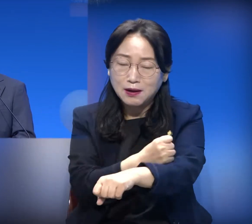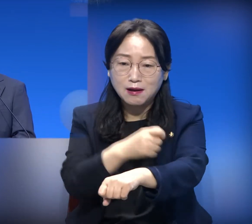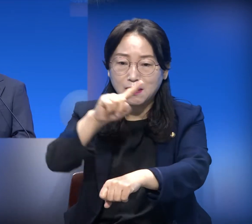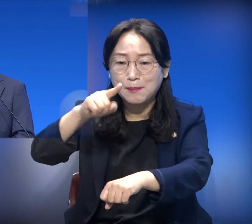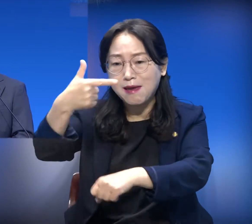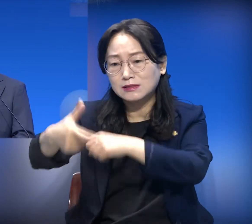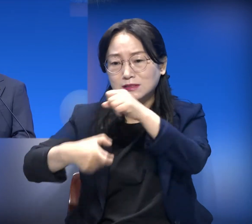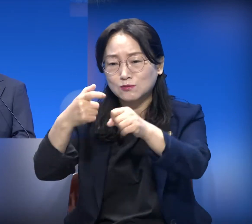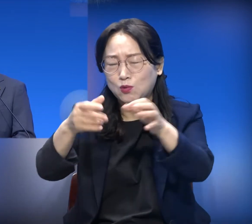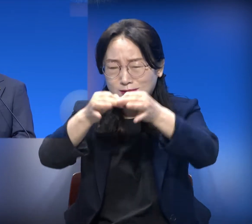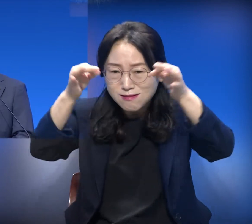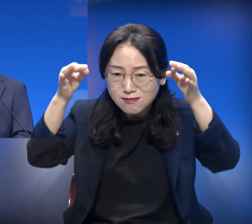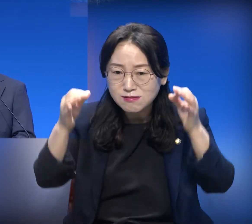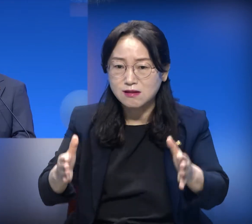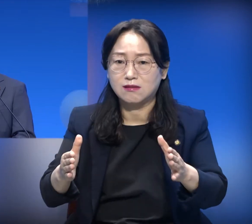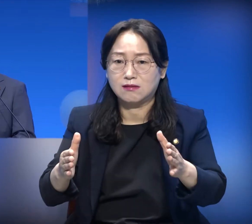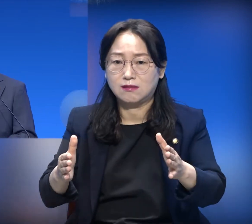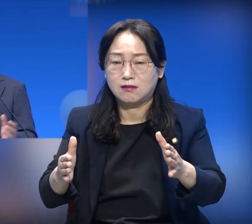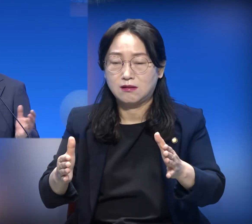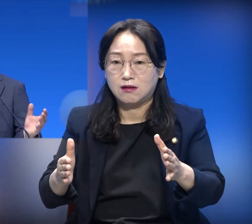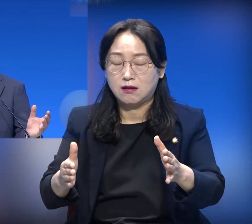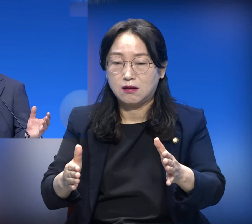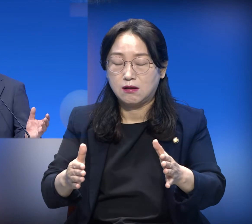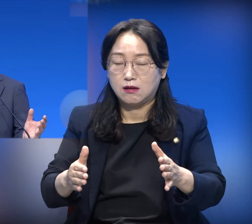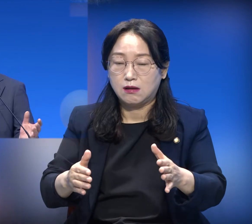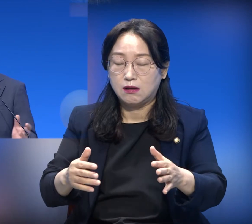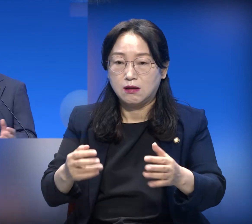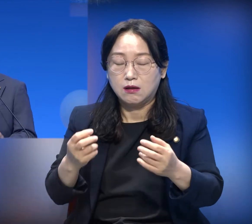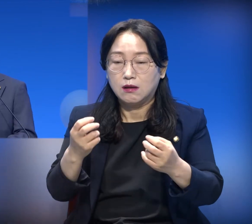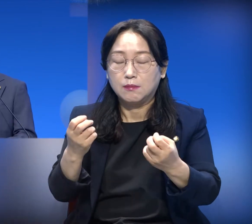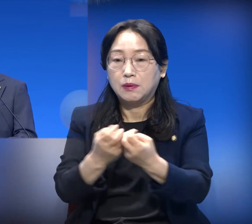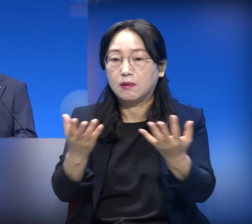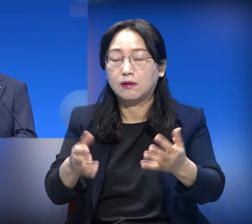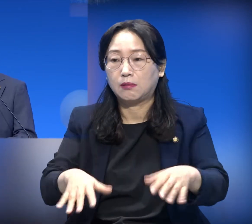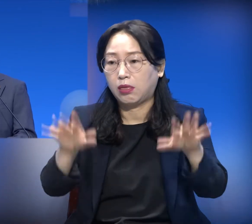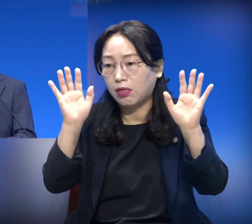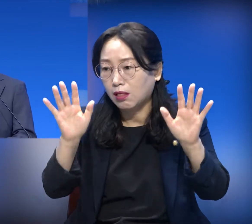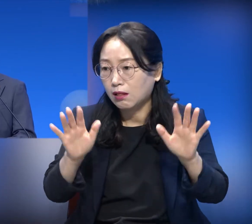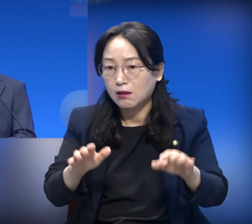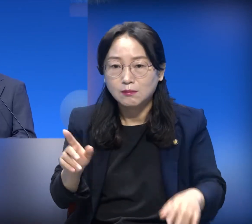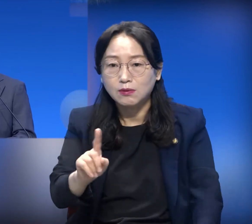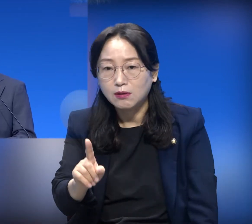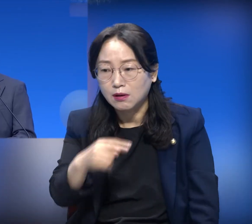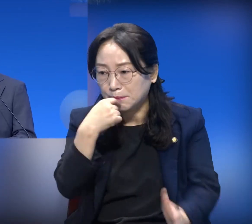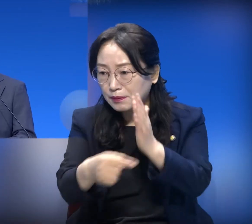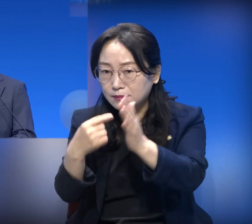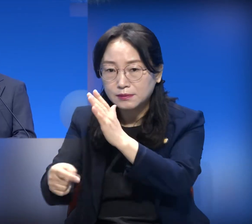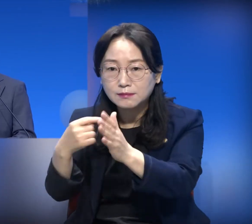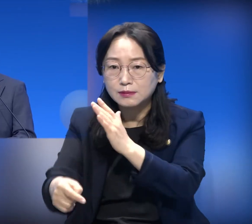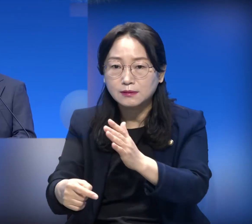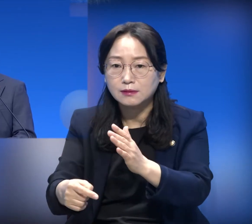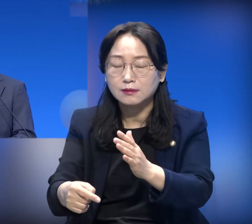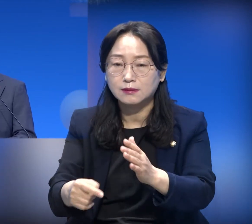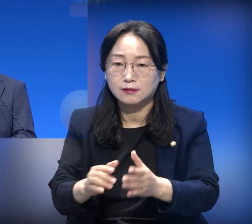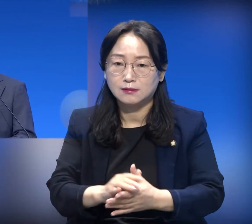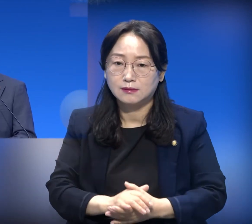115년 만에 큰 폭우가 내리니까 그래서 손도 써보지 못하고 많은 피해를 입었습니다.